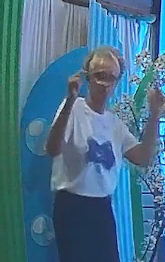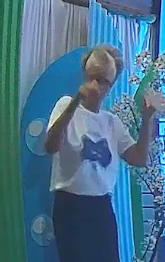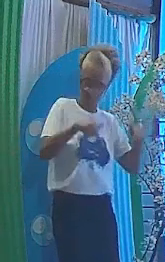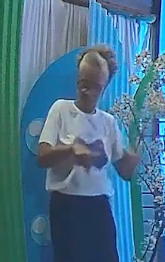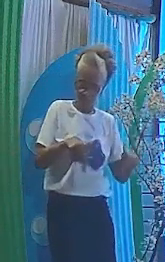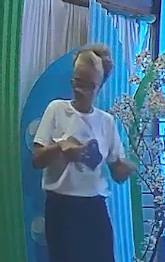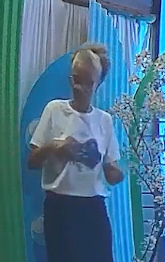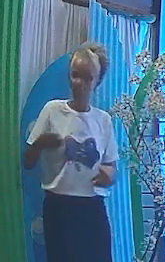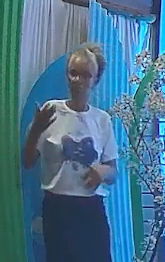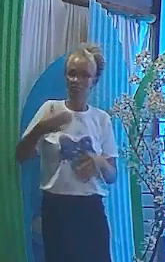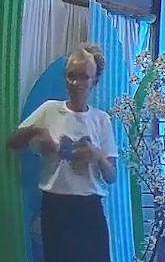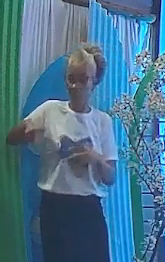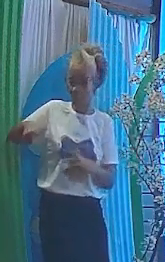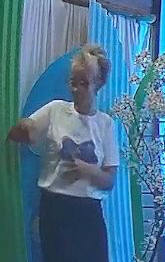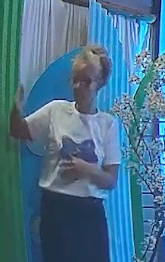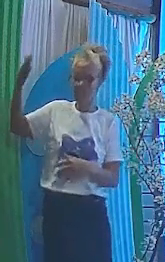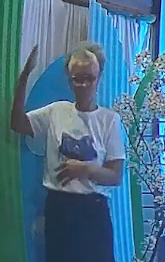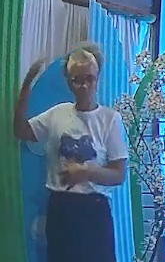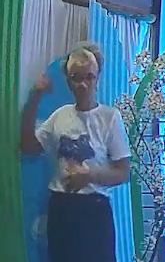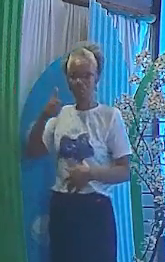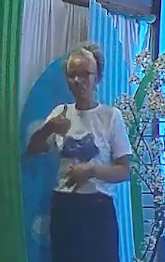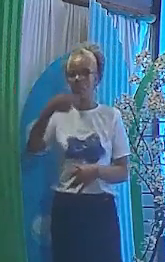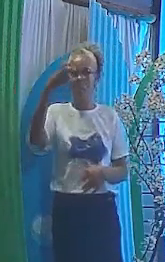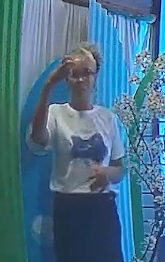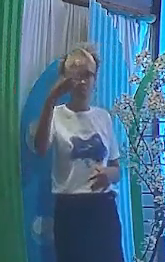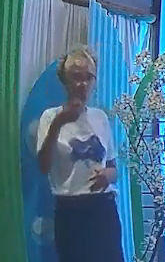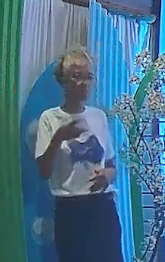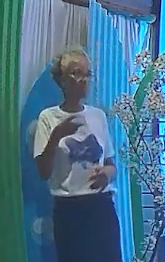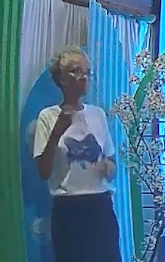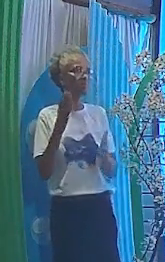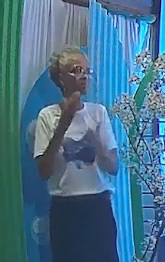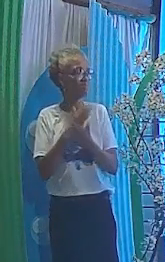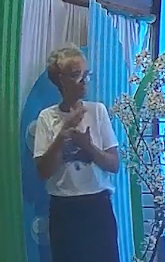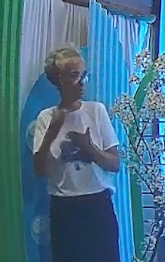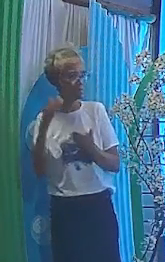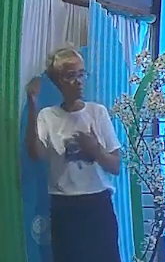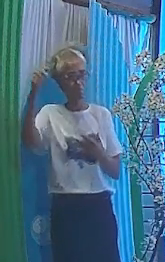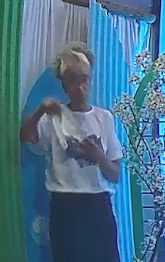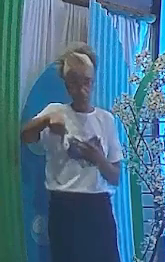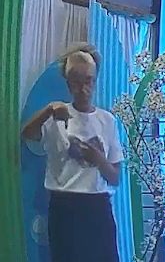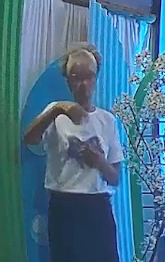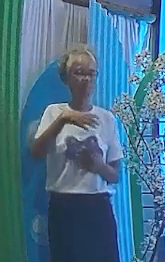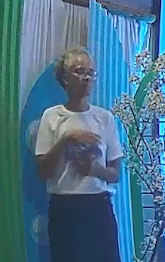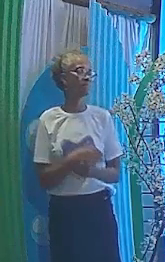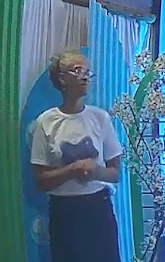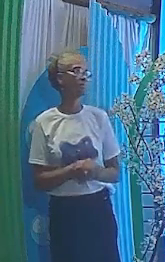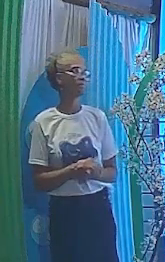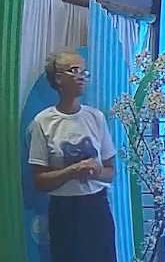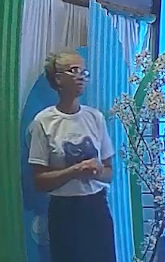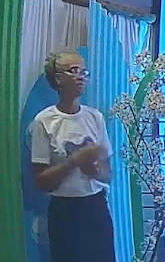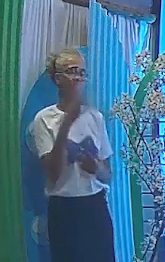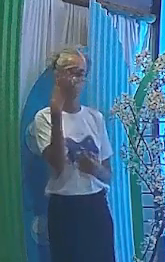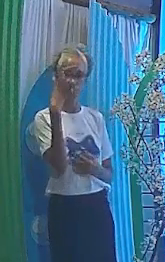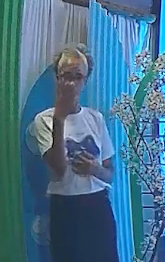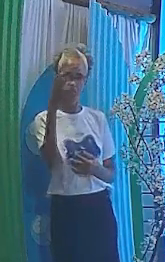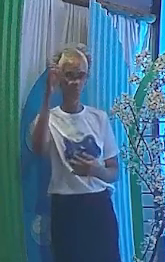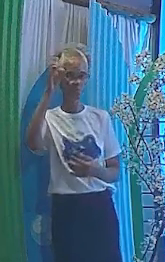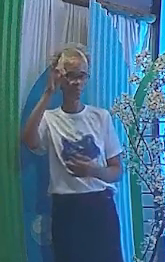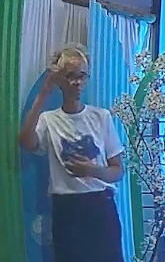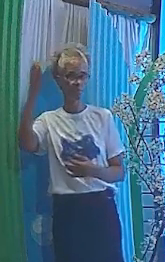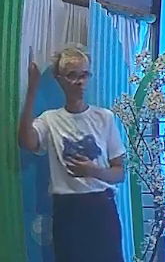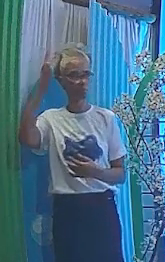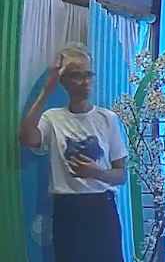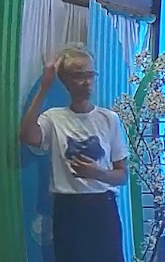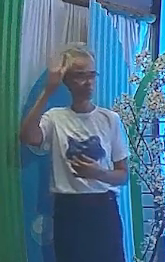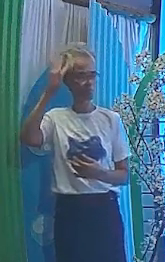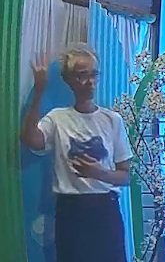em 7 mesas, com 15 convidados, metade deles da própria Bahia. Bom, nesses 4 dias, convidamos a todas